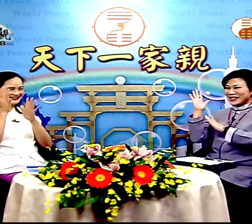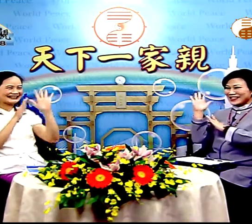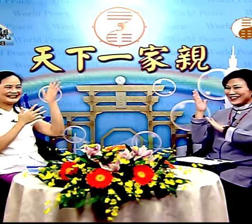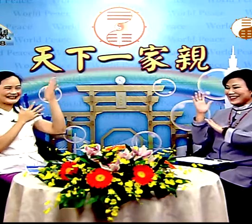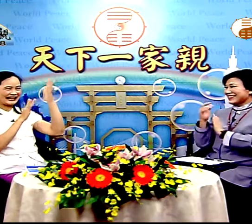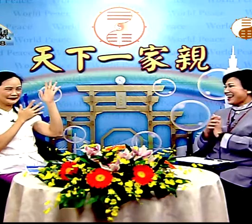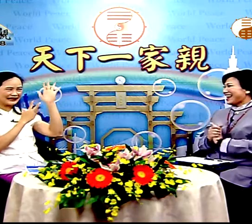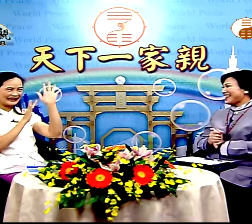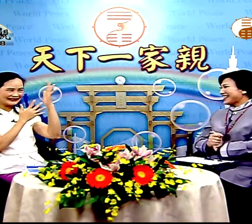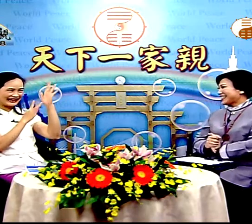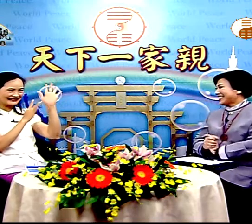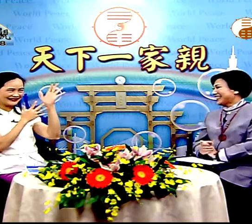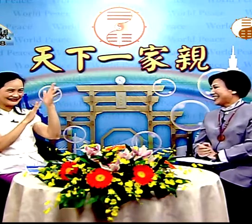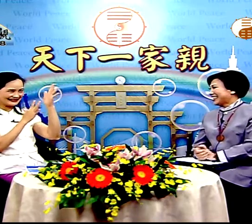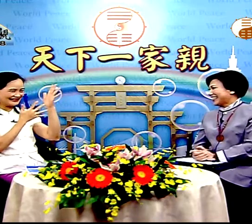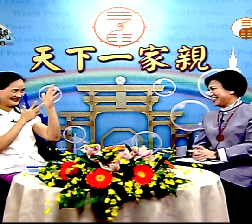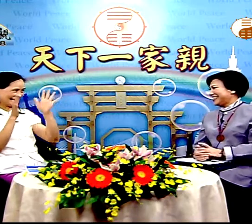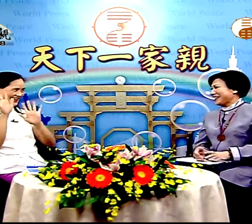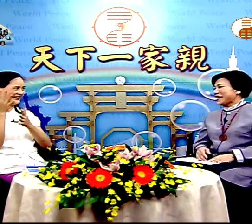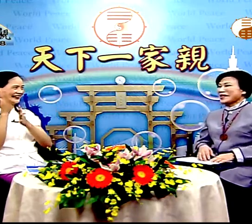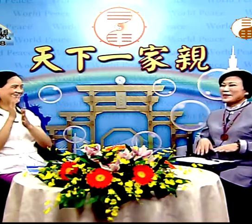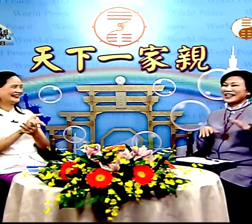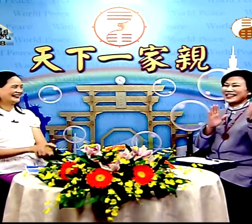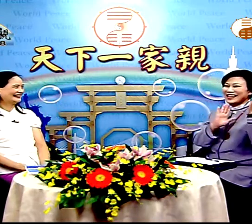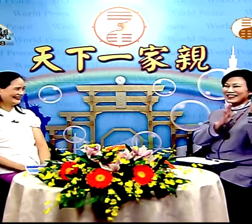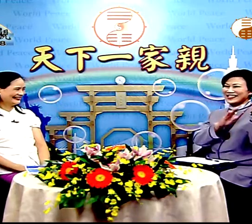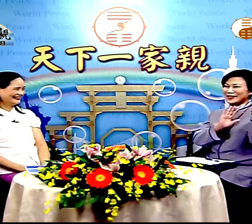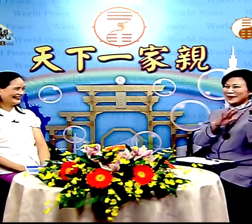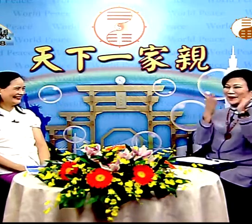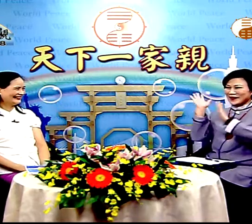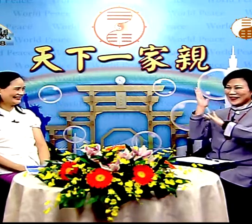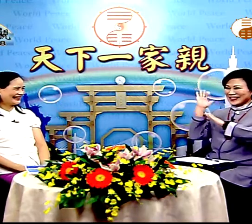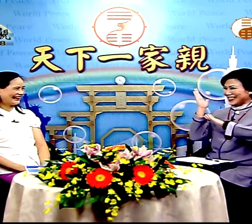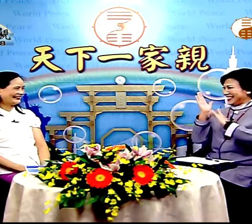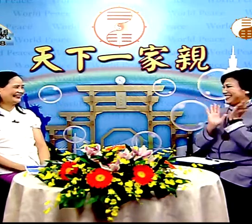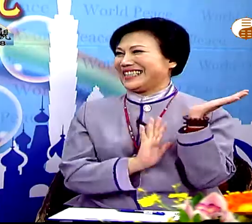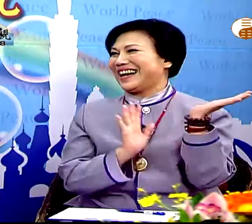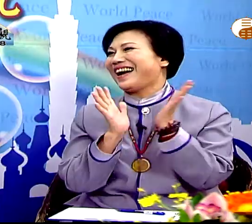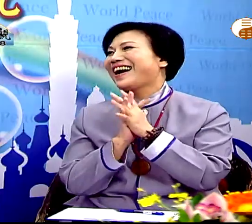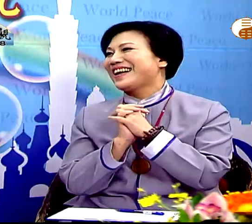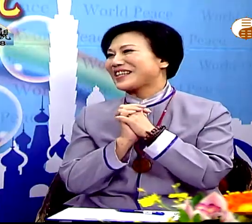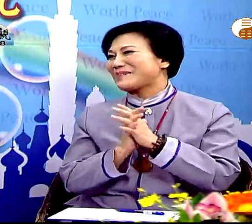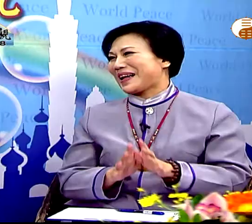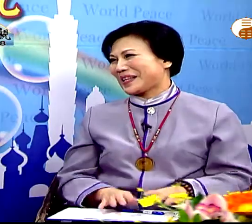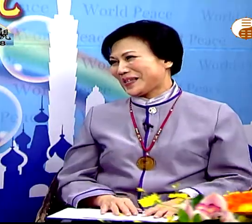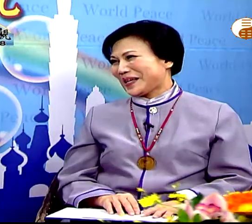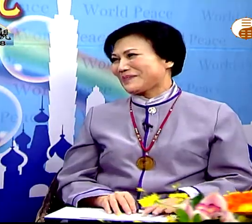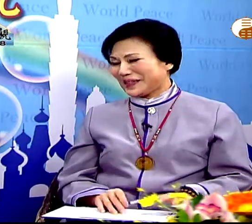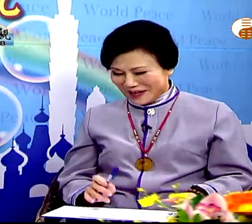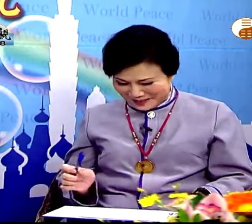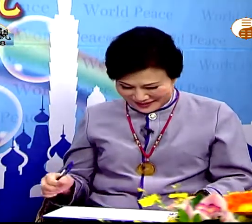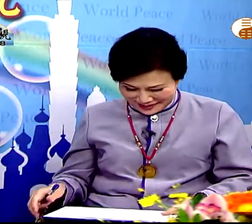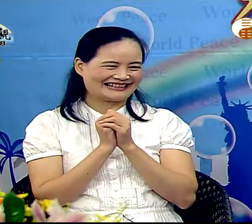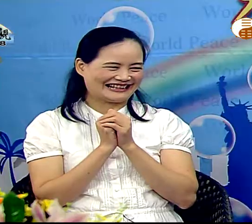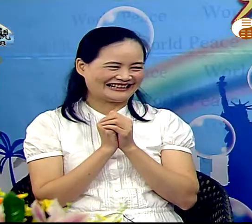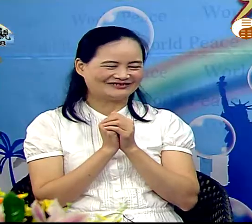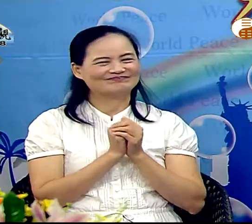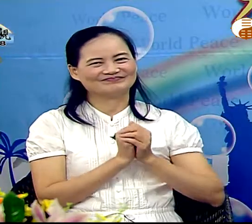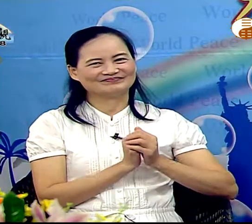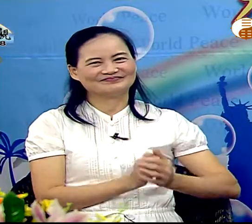是喝彩，因为他看到这个喝彩。 那我给施老师。 喝彩，好， 太棒了，太棒， 谢谢， 太棒，太棒了，所